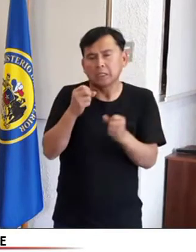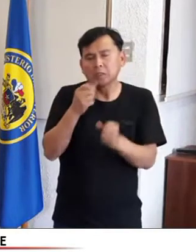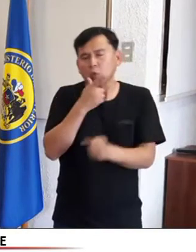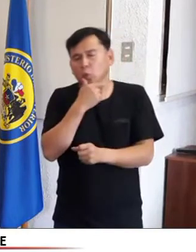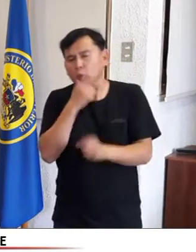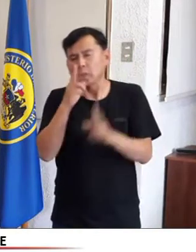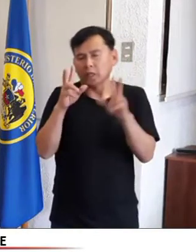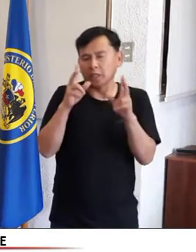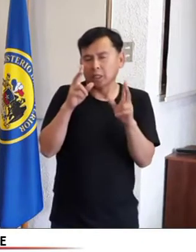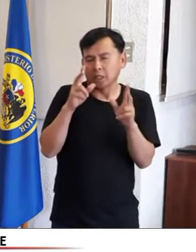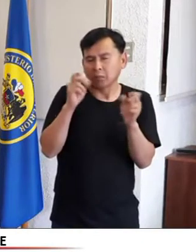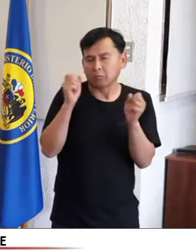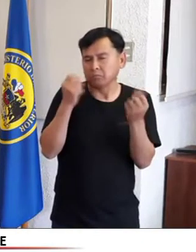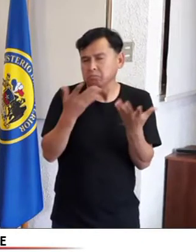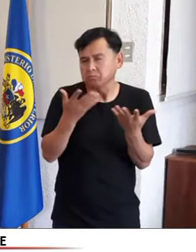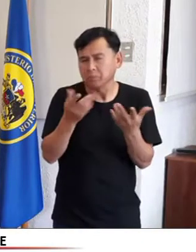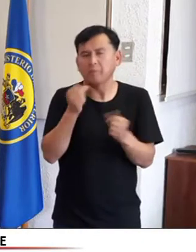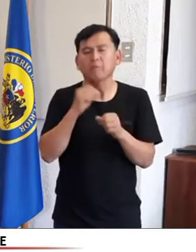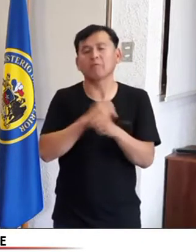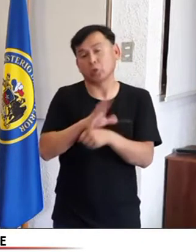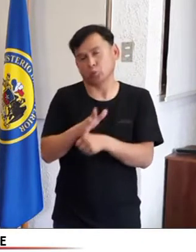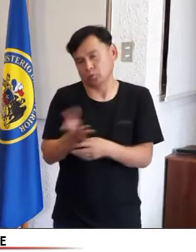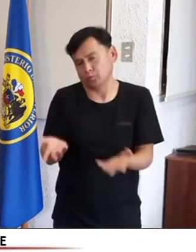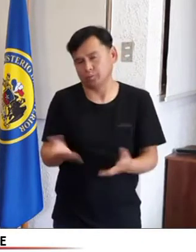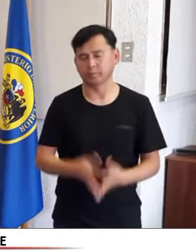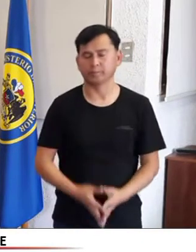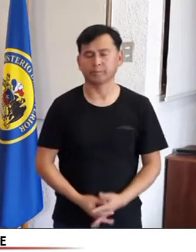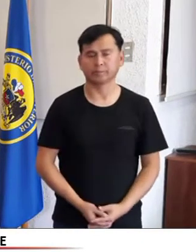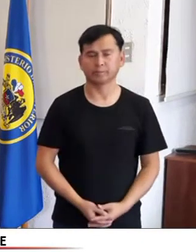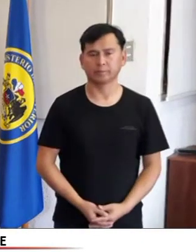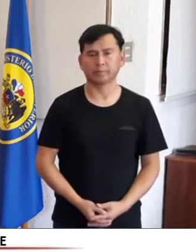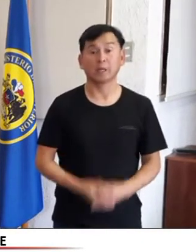sospecha del virus. En el Rojo TV,